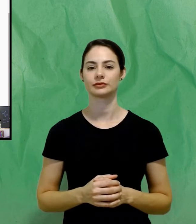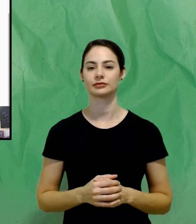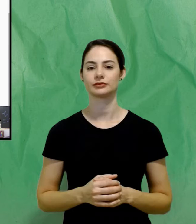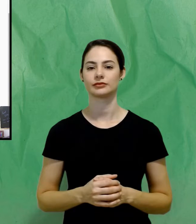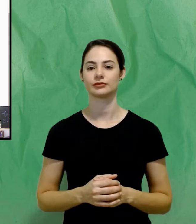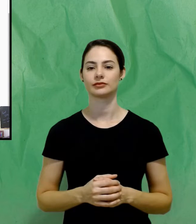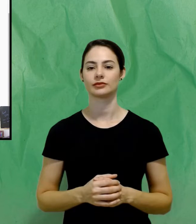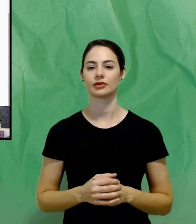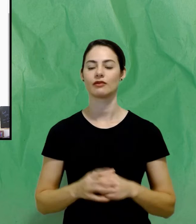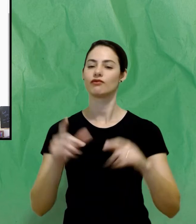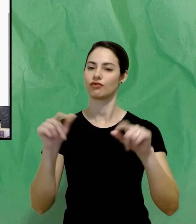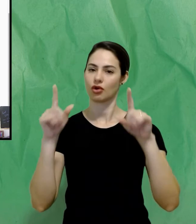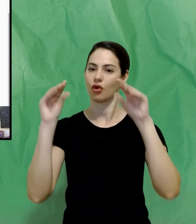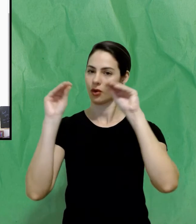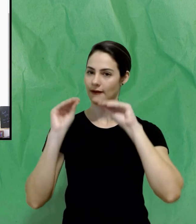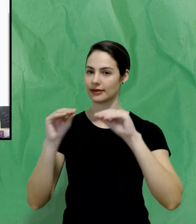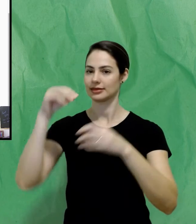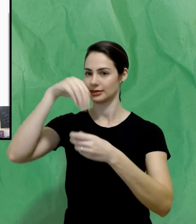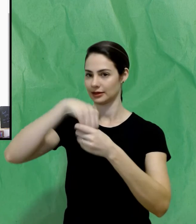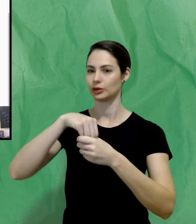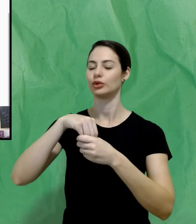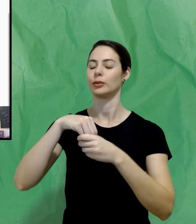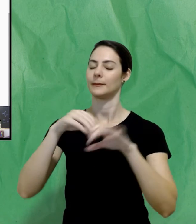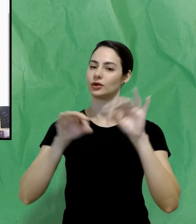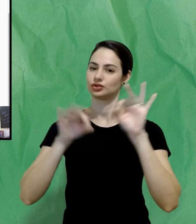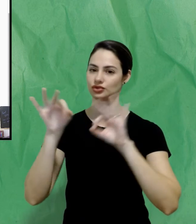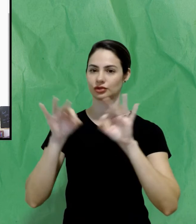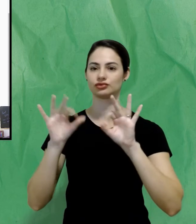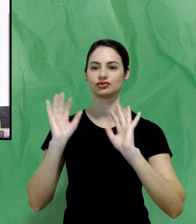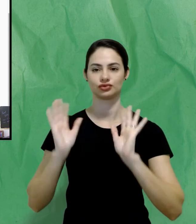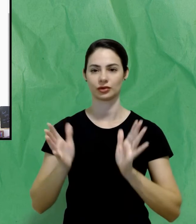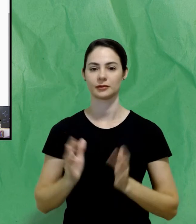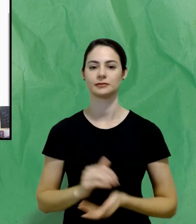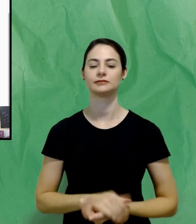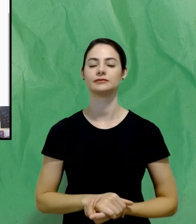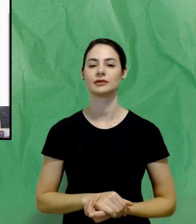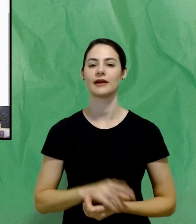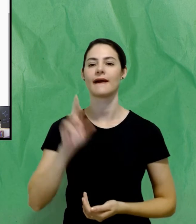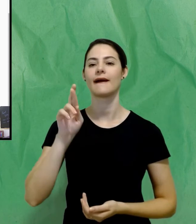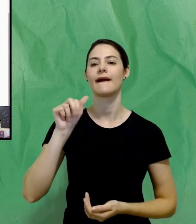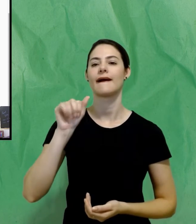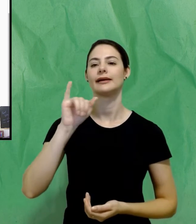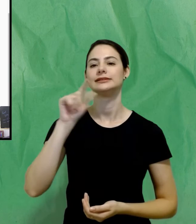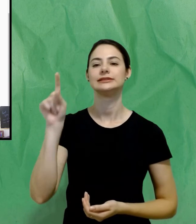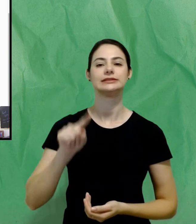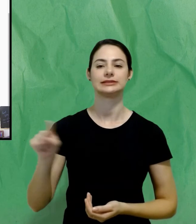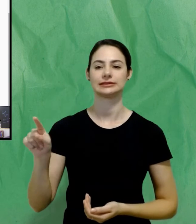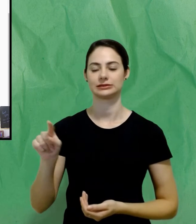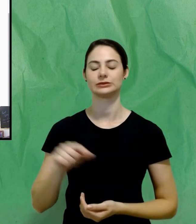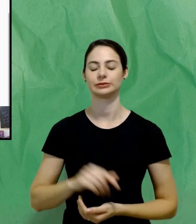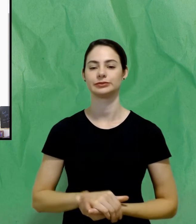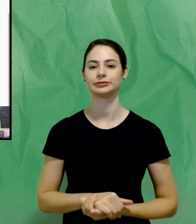aqui dentro da raiz do projeto, né? O meu está lá no disco local C, na pasta do meu